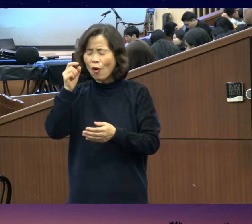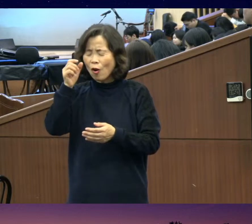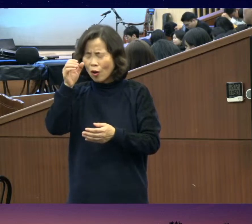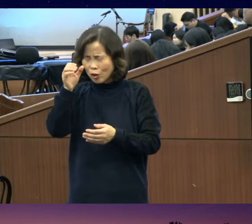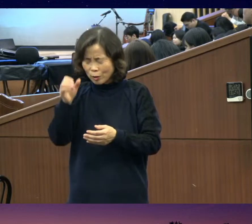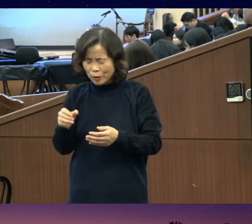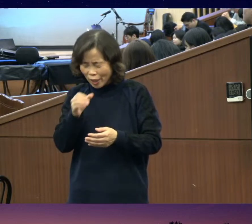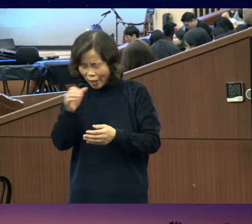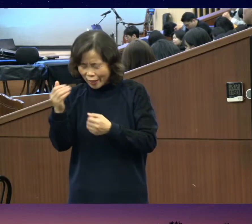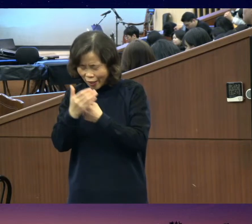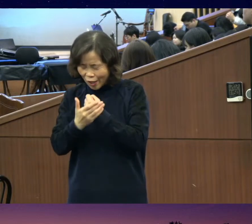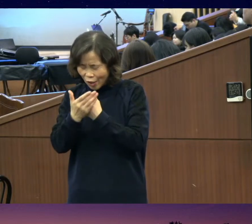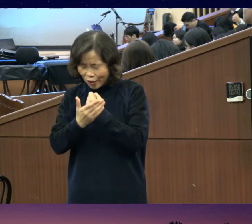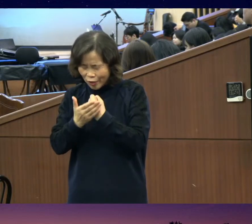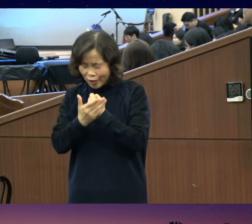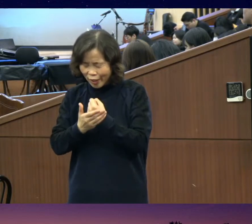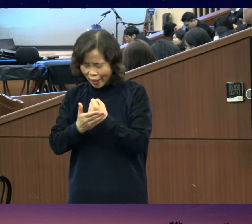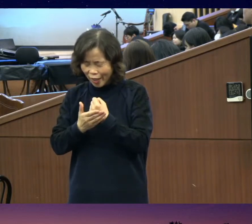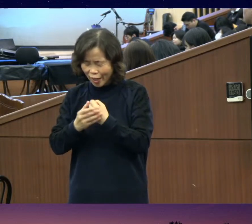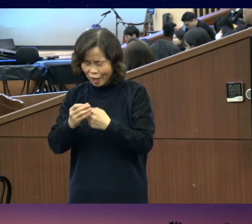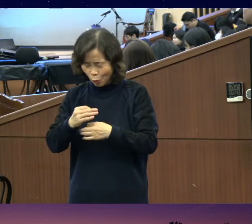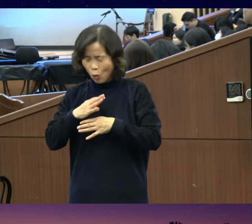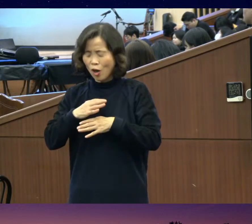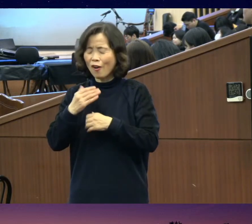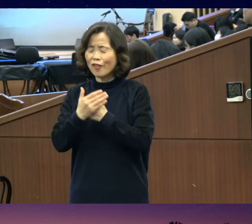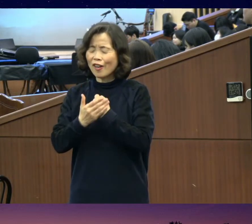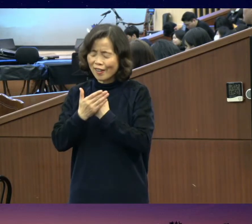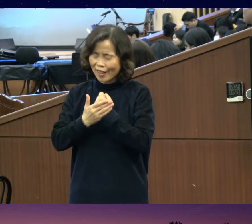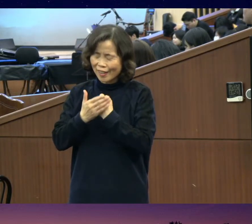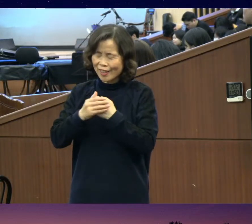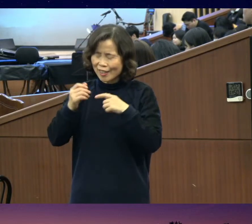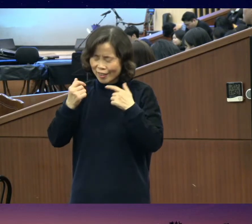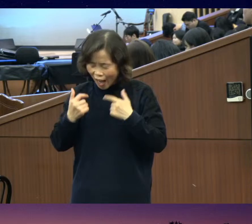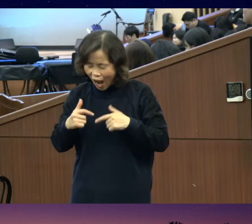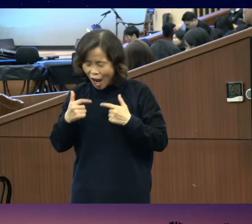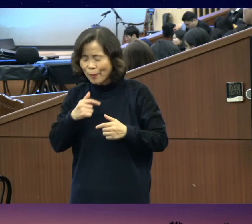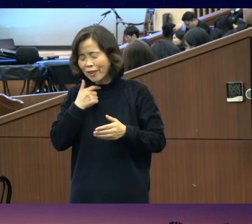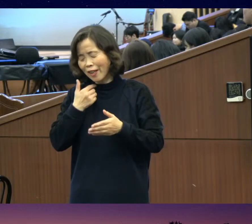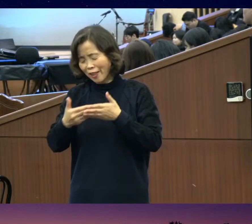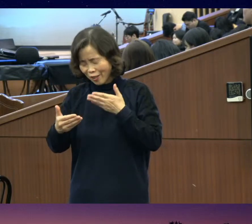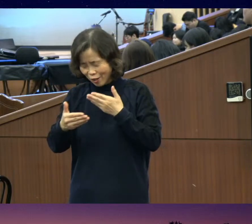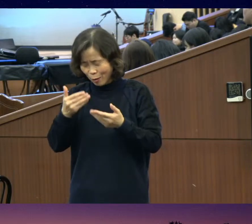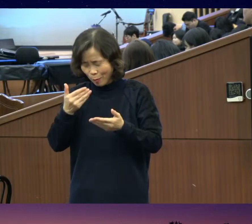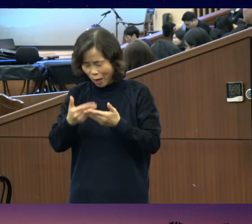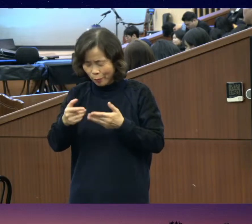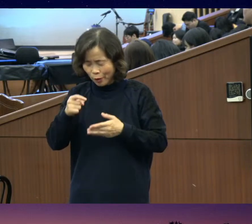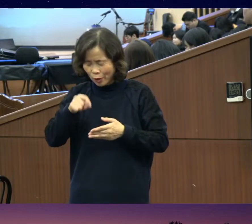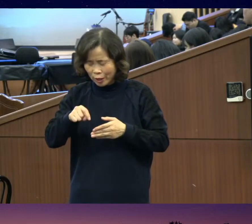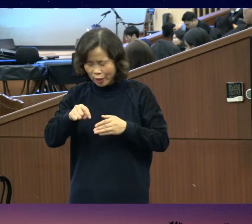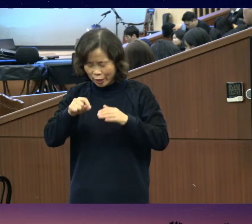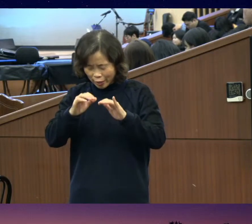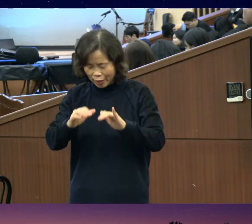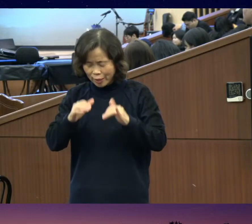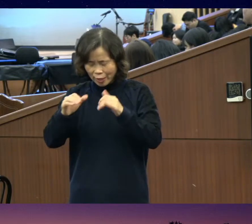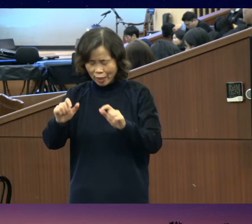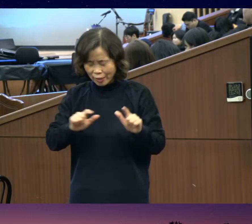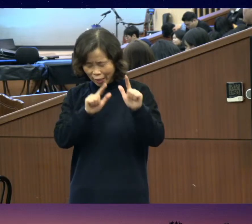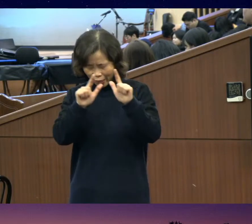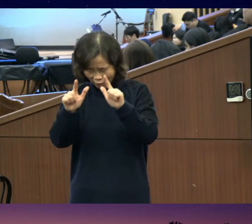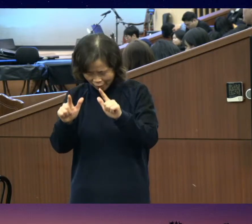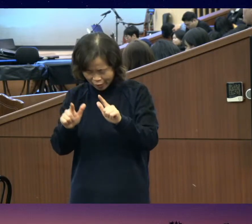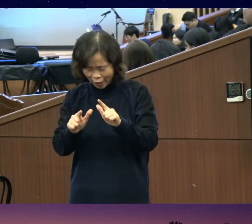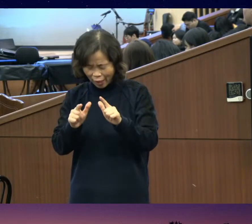드러난 하나님의 그 놀라운 그 은혜들을 날마다 누리며 이 땅 가운데 승리하는 십자가의 도를